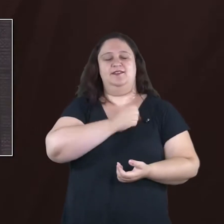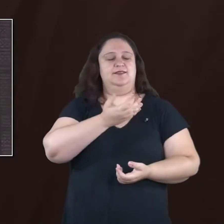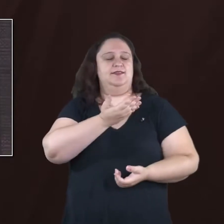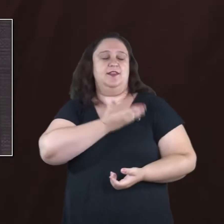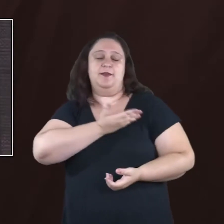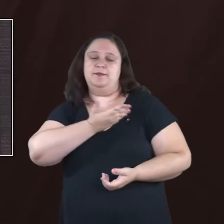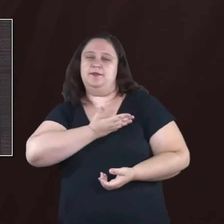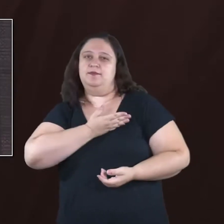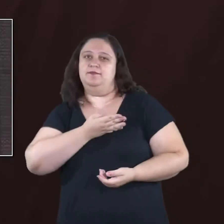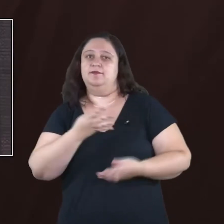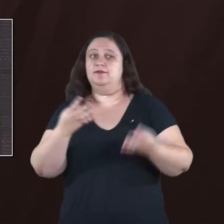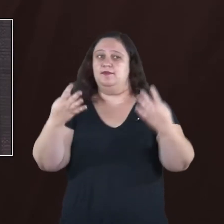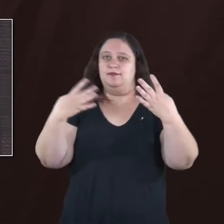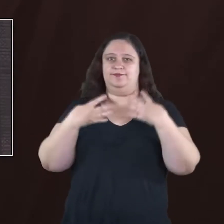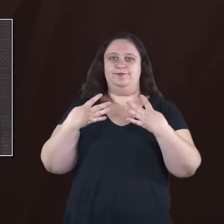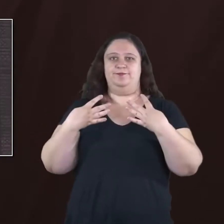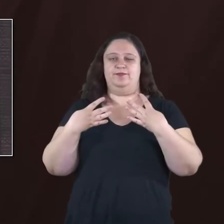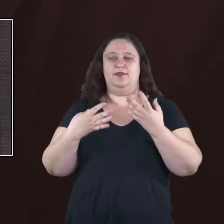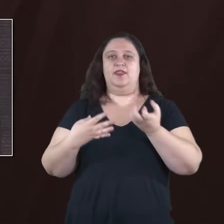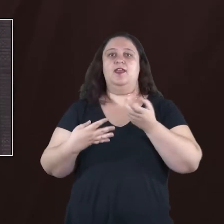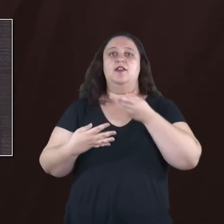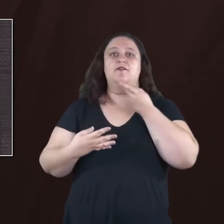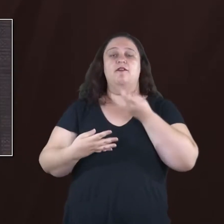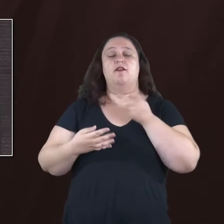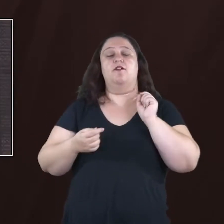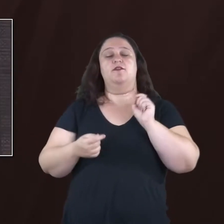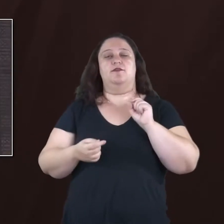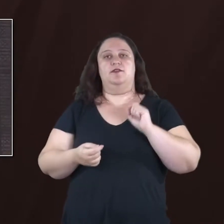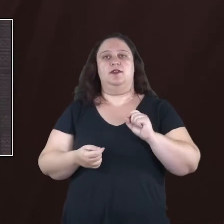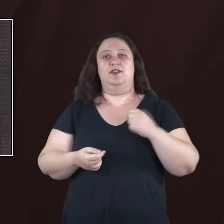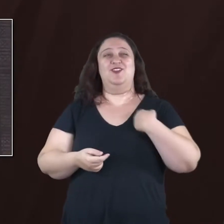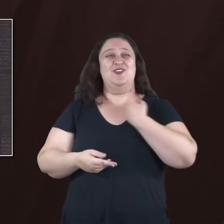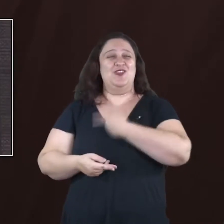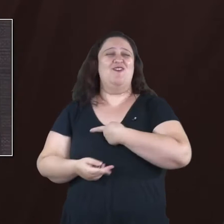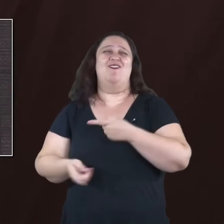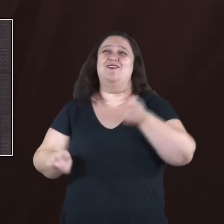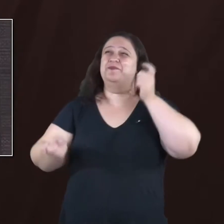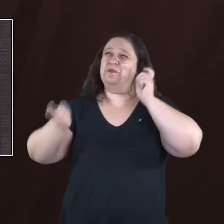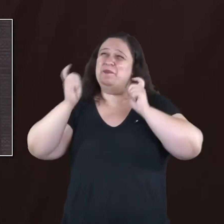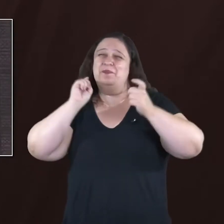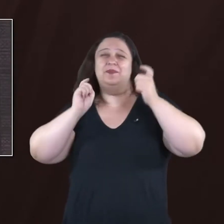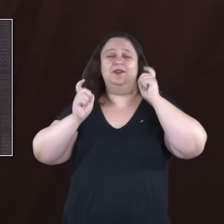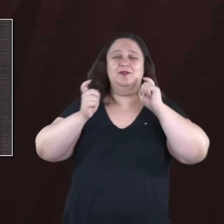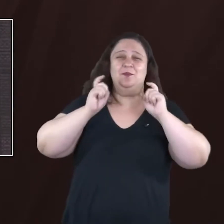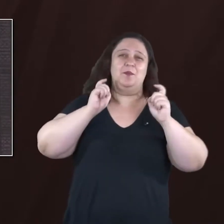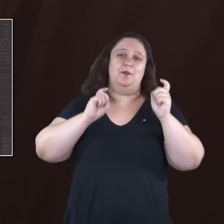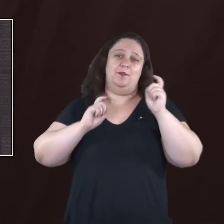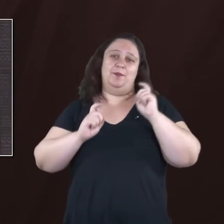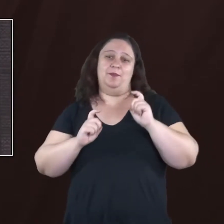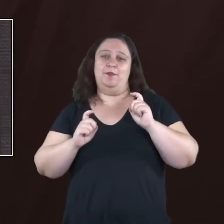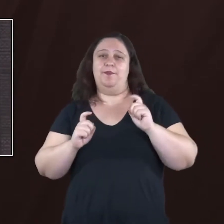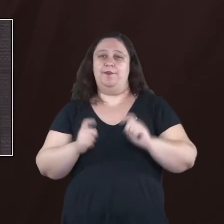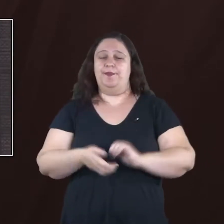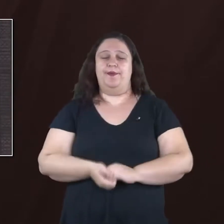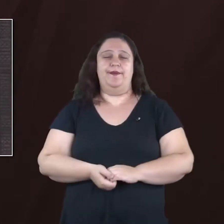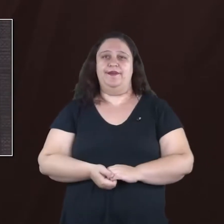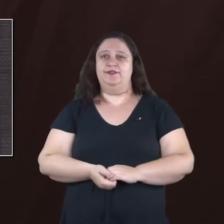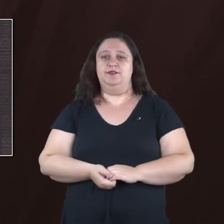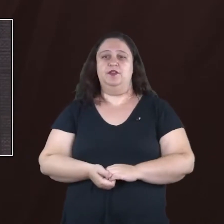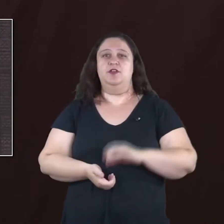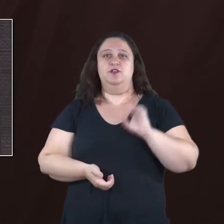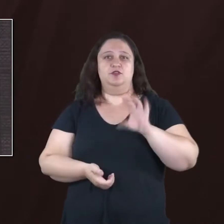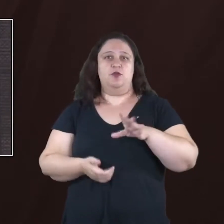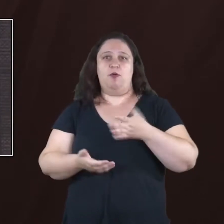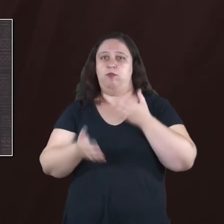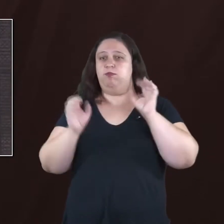amigos que nos assistem, eu quero dizer para vocês, não estamos preocupados meramente somente